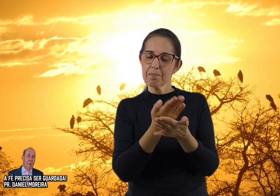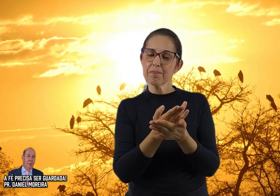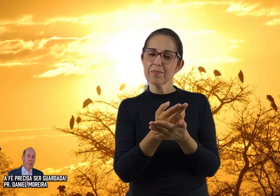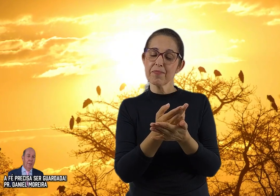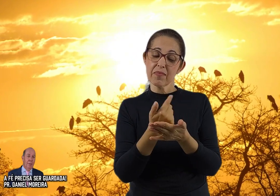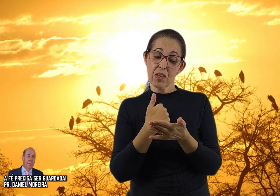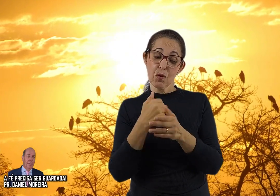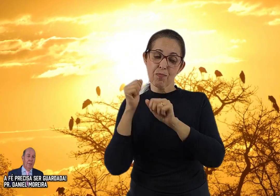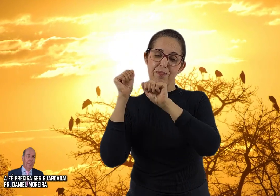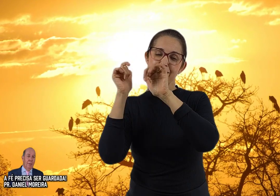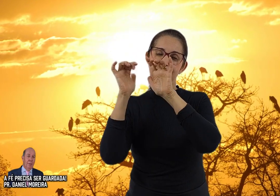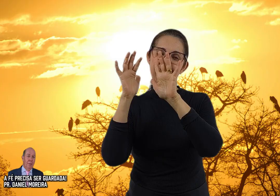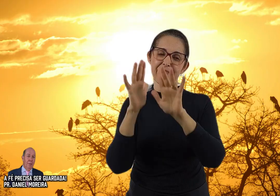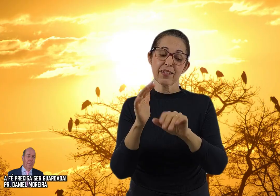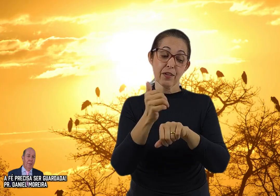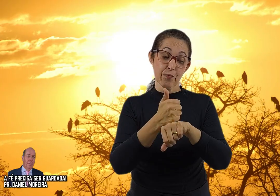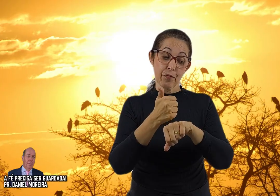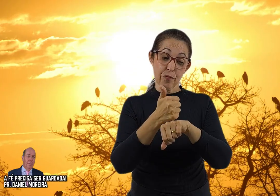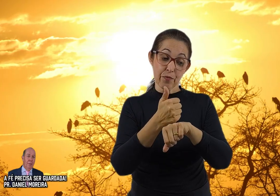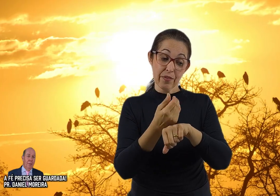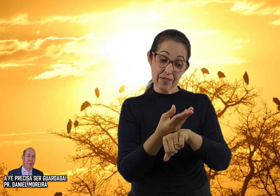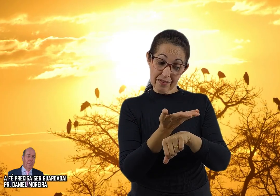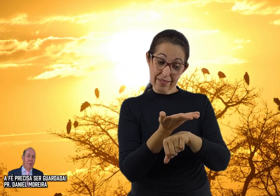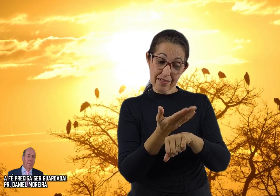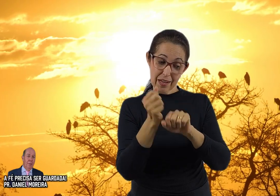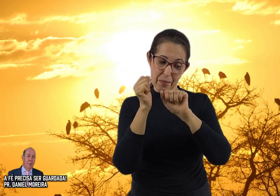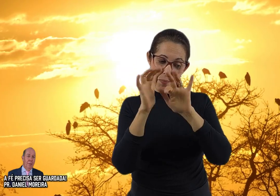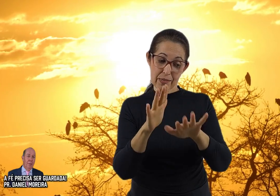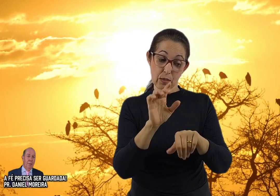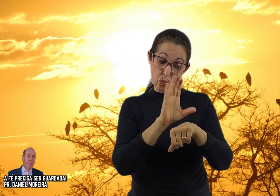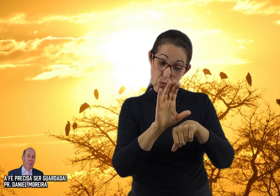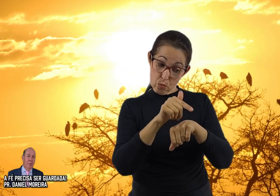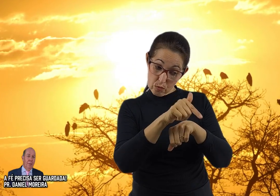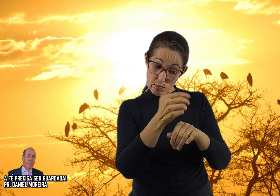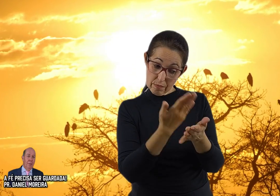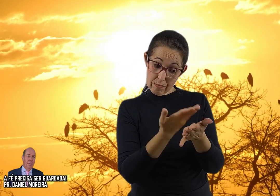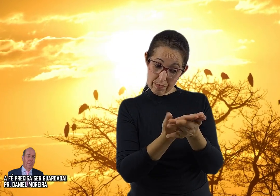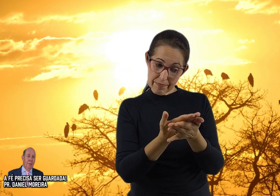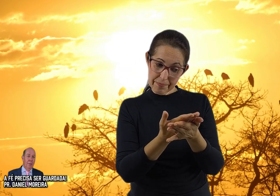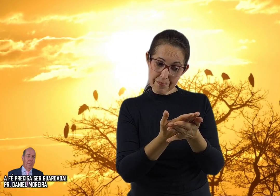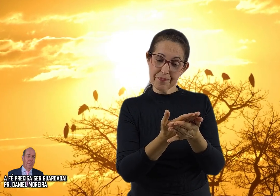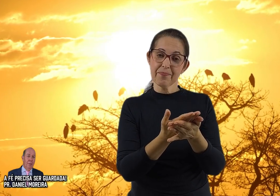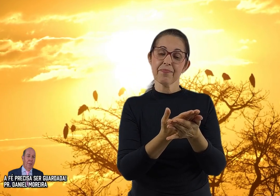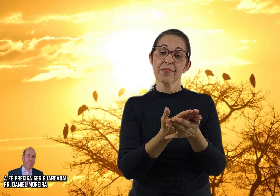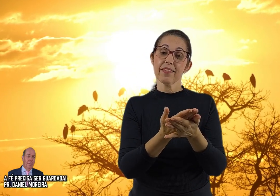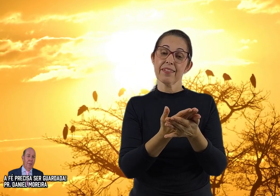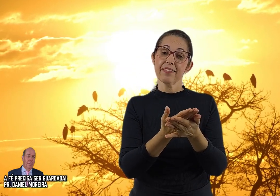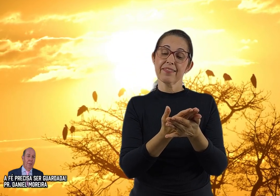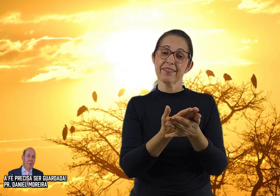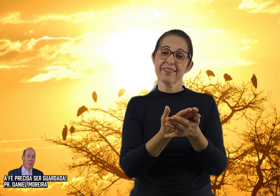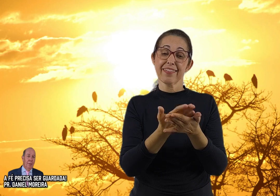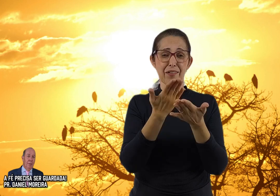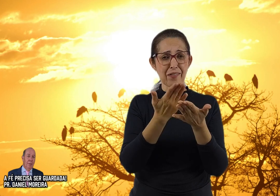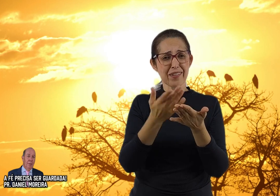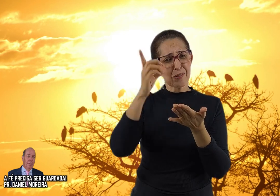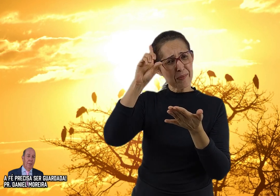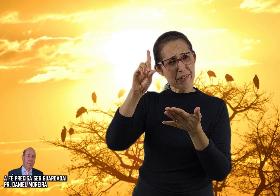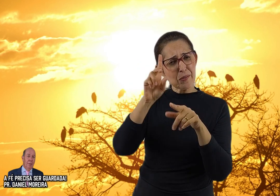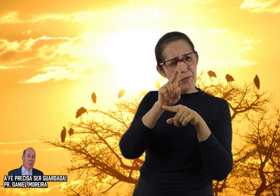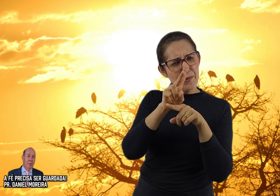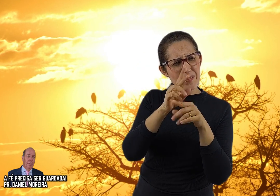Eu vou te abençoar muito profissionalmente neste curso que você está fazendo. Que cuidado, rapaz, que